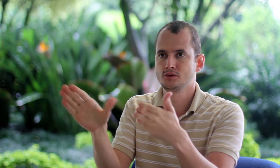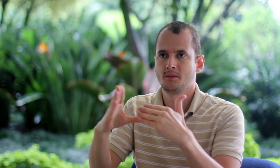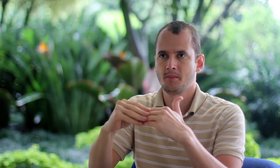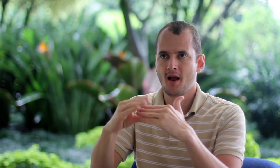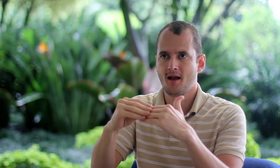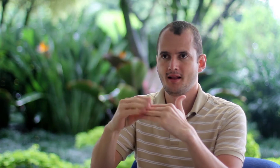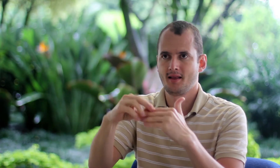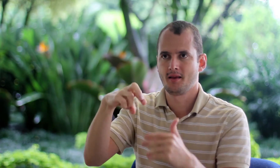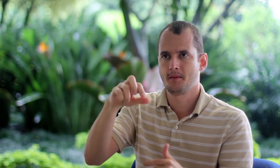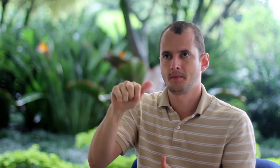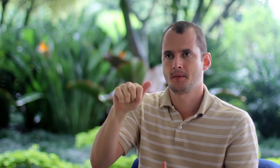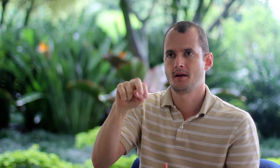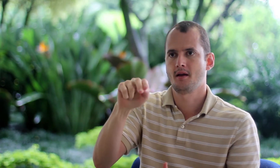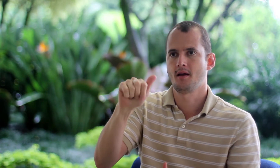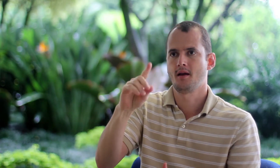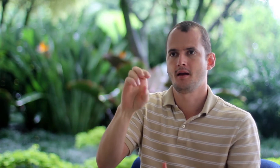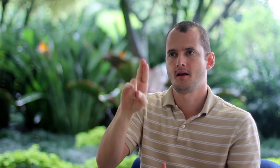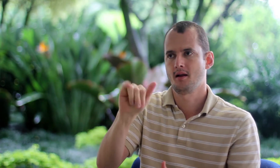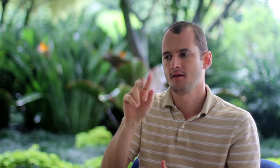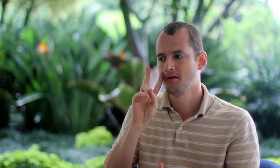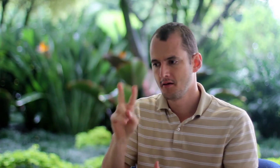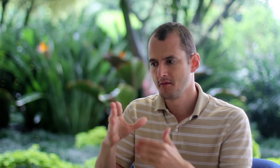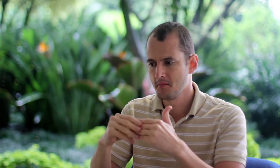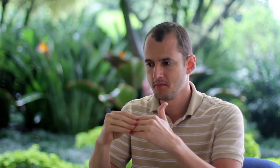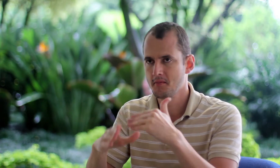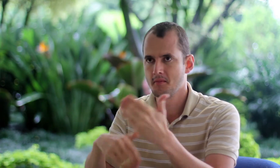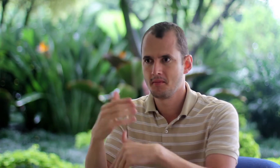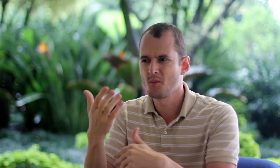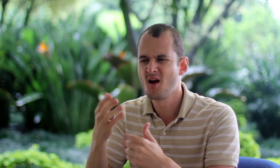Medellín e hice un curso de panadería.